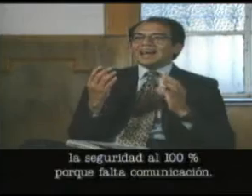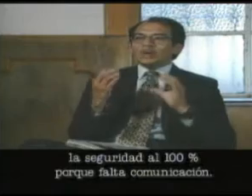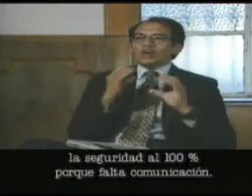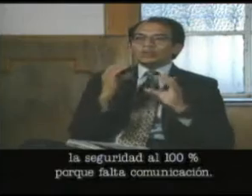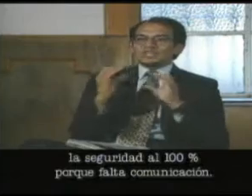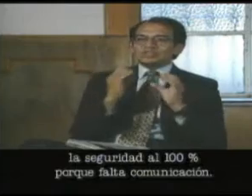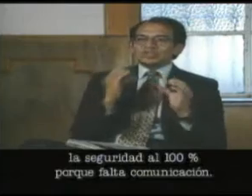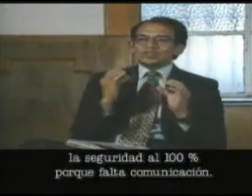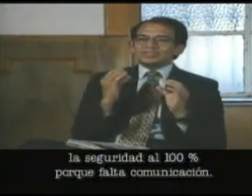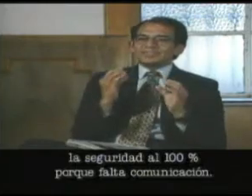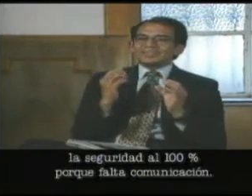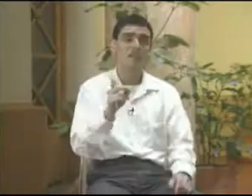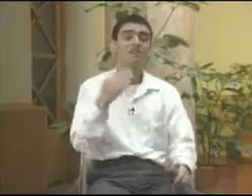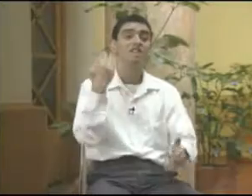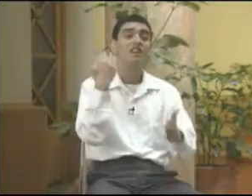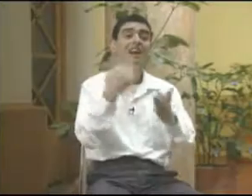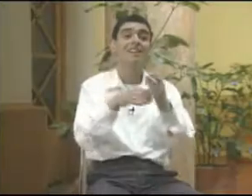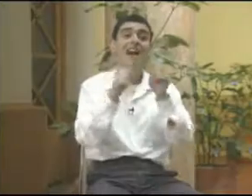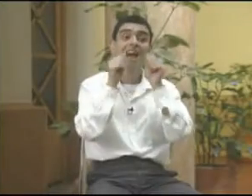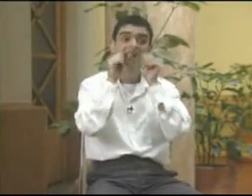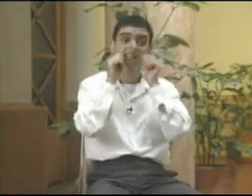la comunicación.